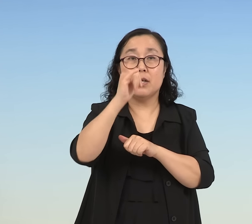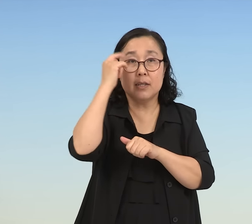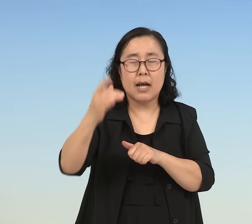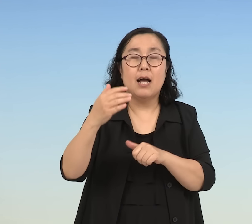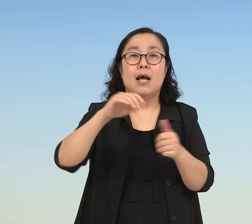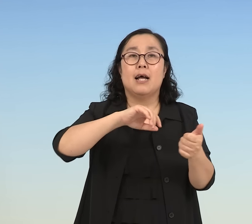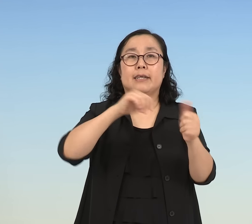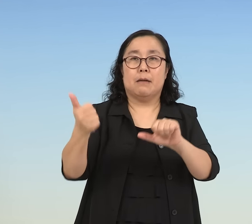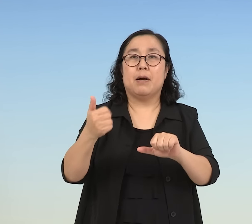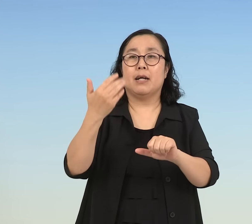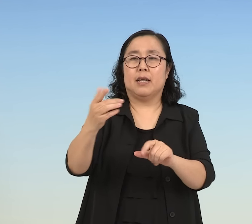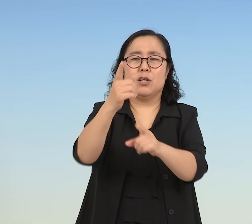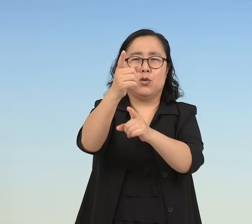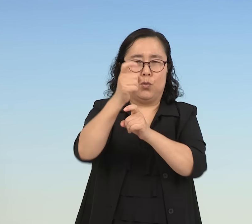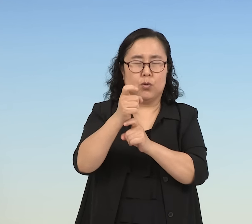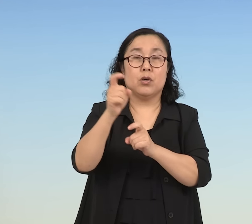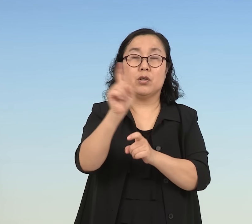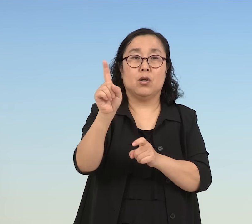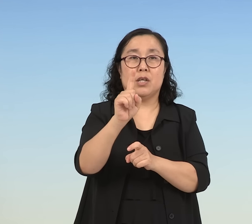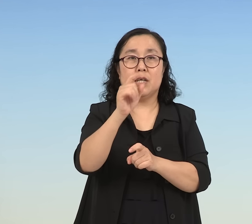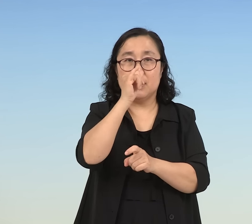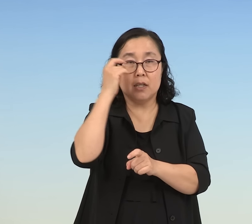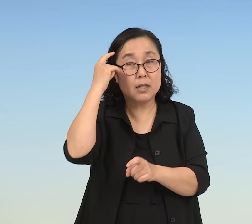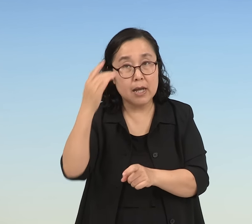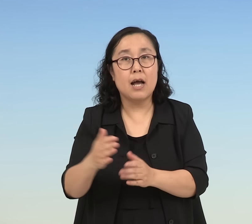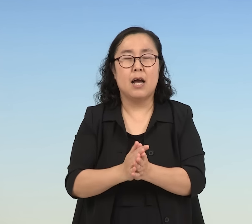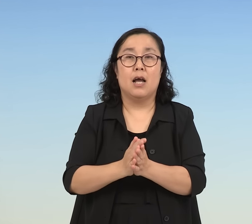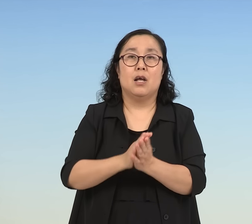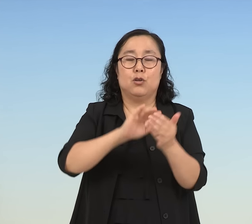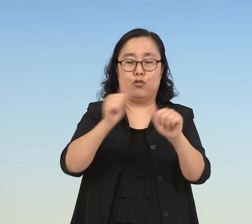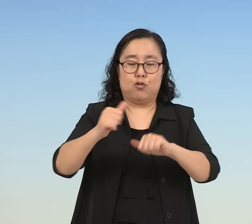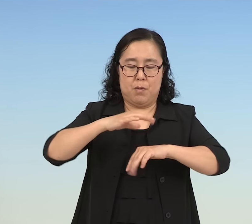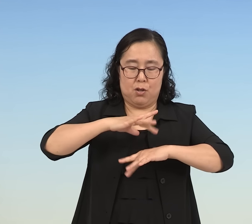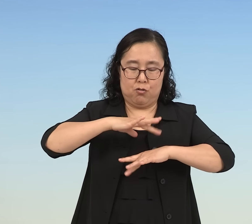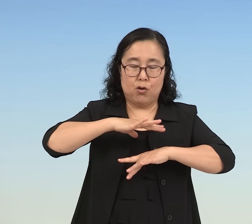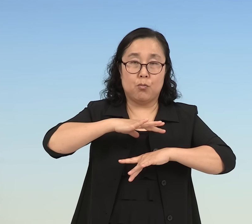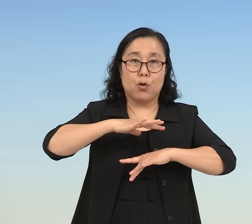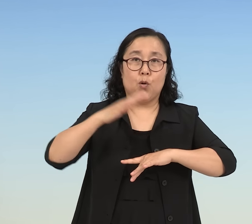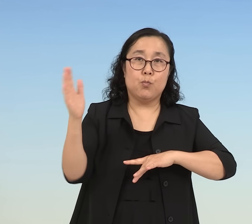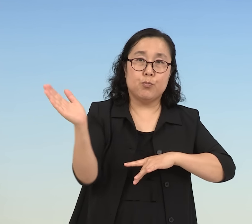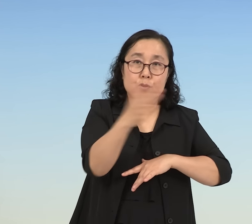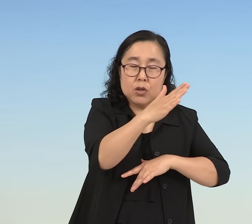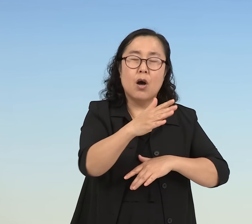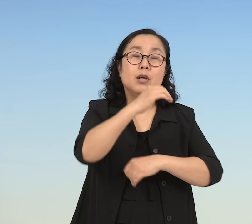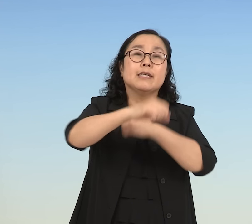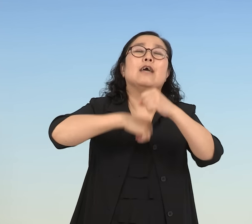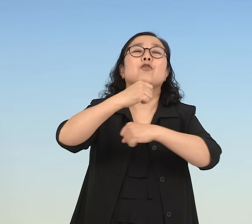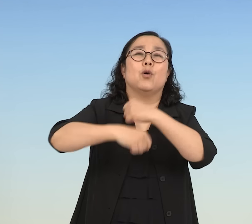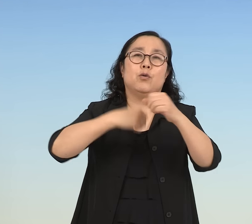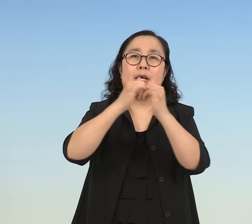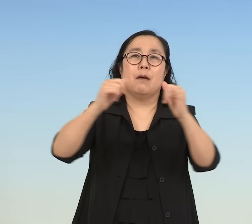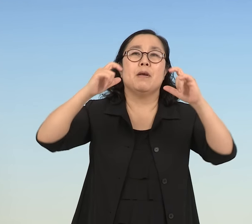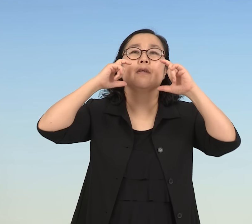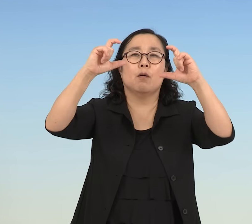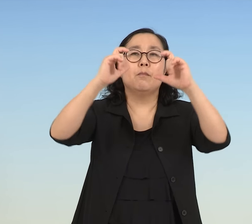사망아 내가 쏘는 것이 어디 있느냐? 죽음의 두려움으로부터 자유한 사람의 선포거든요. 저는